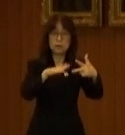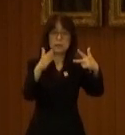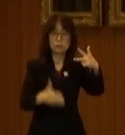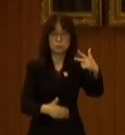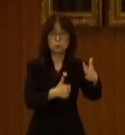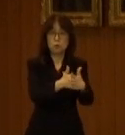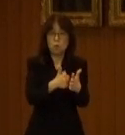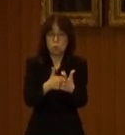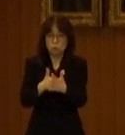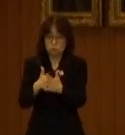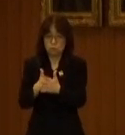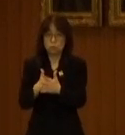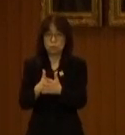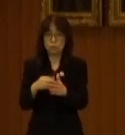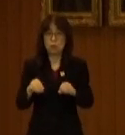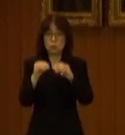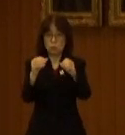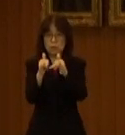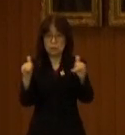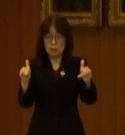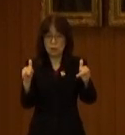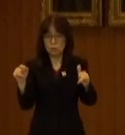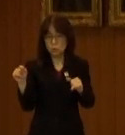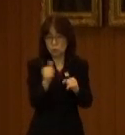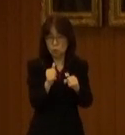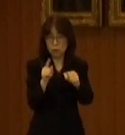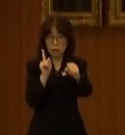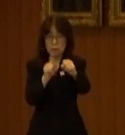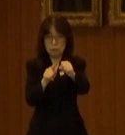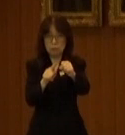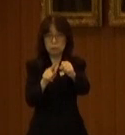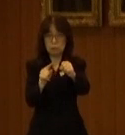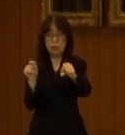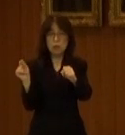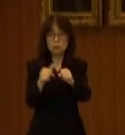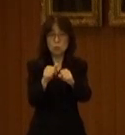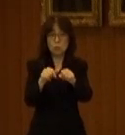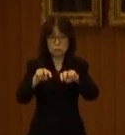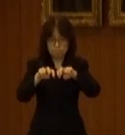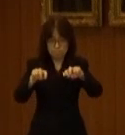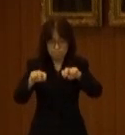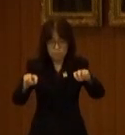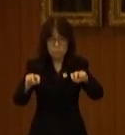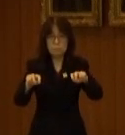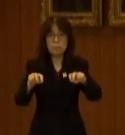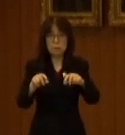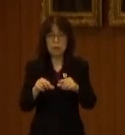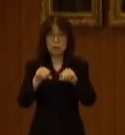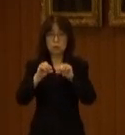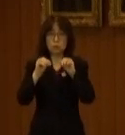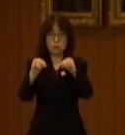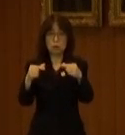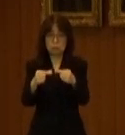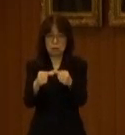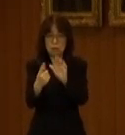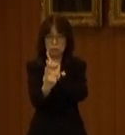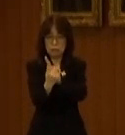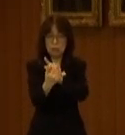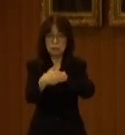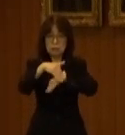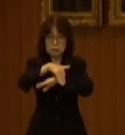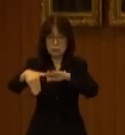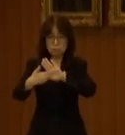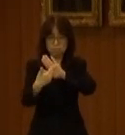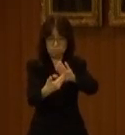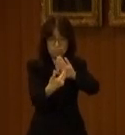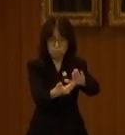ら、陽性者の早期発見や早期介入などクラスター対策を実施をし、感染拡大